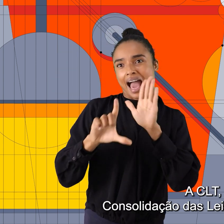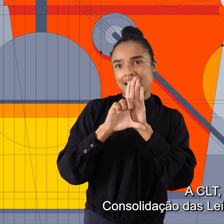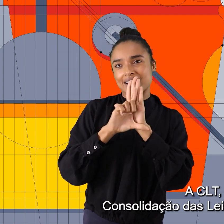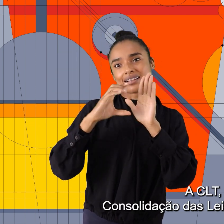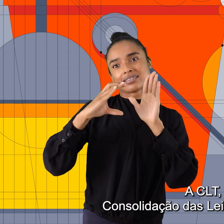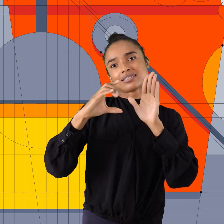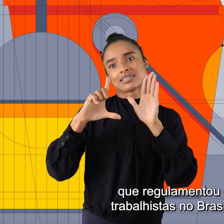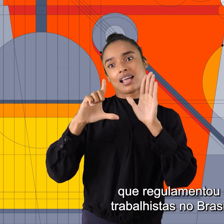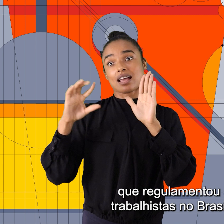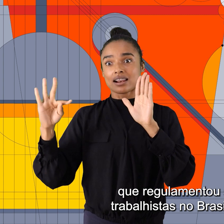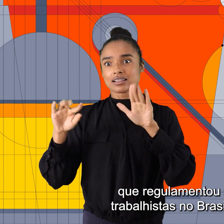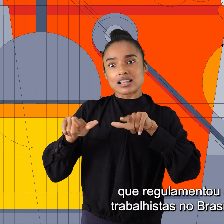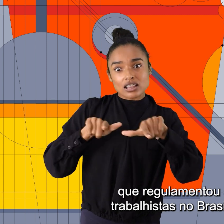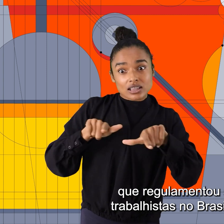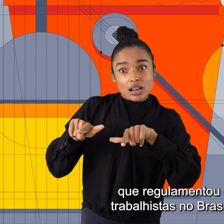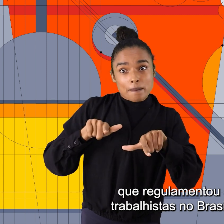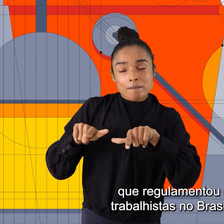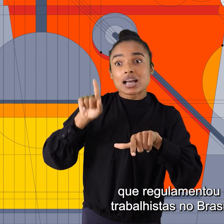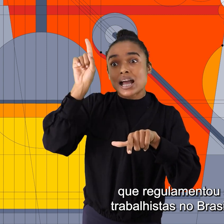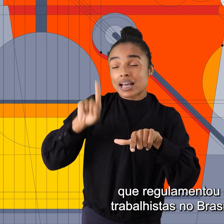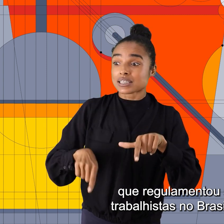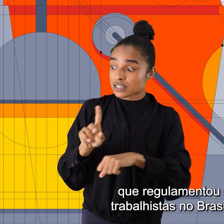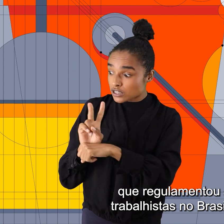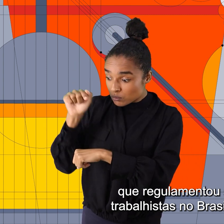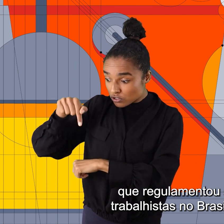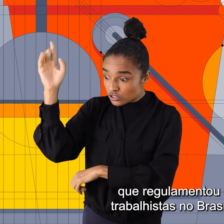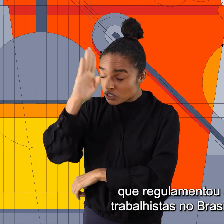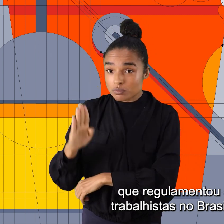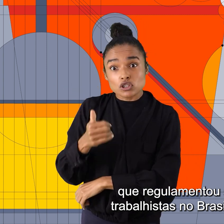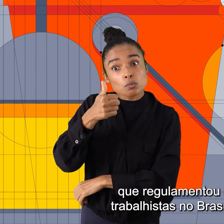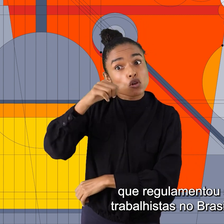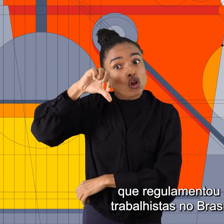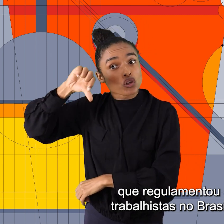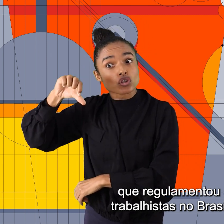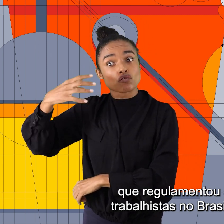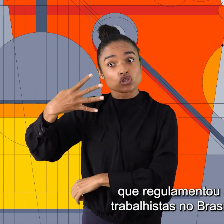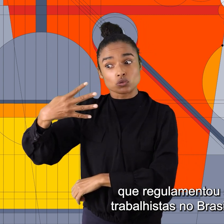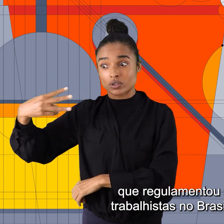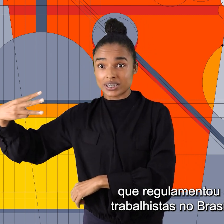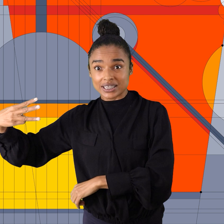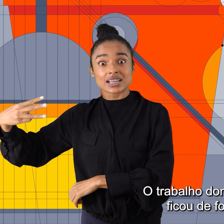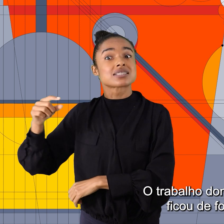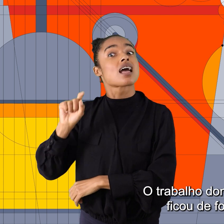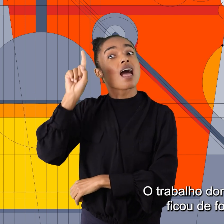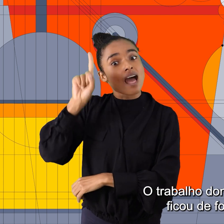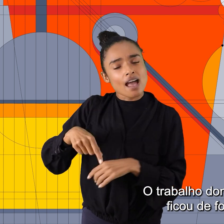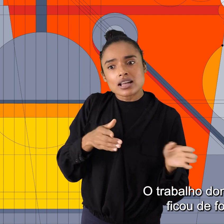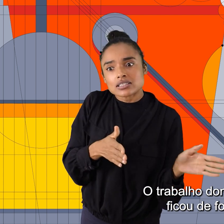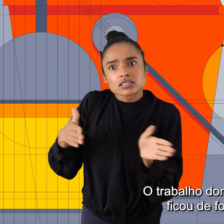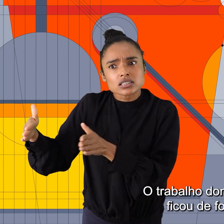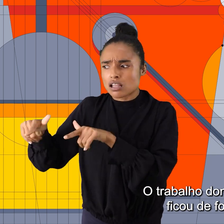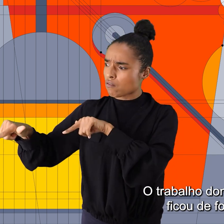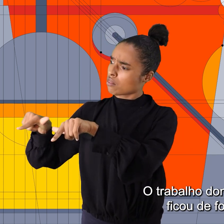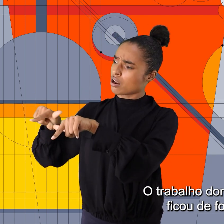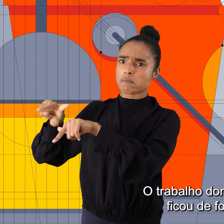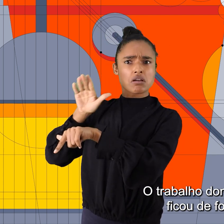Consolidação das Leis do Trabalho, que regulamentou as relações trabalhistas no Brasil, é de 1943. O trabalho